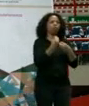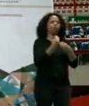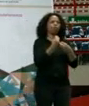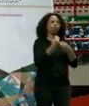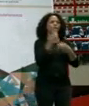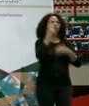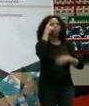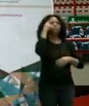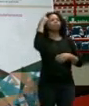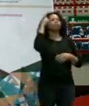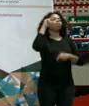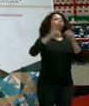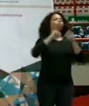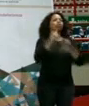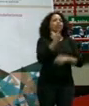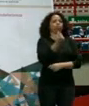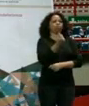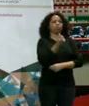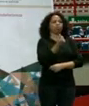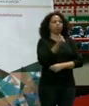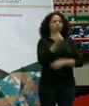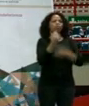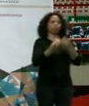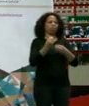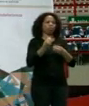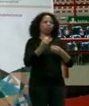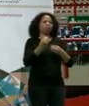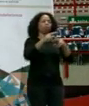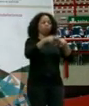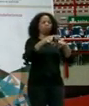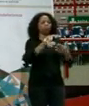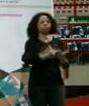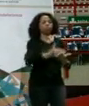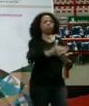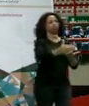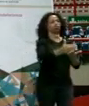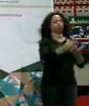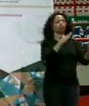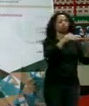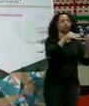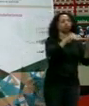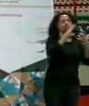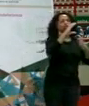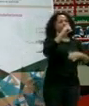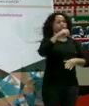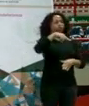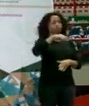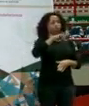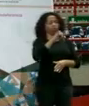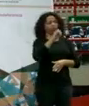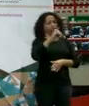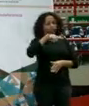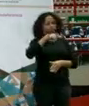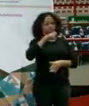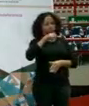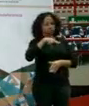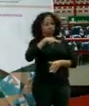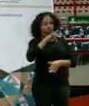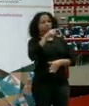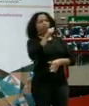bloqueio continental. Ediliano, o que seria então o bloqueio continental? Simples, eu, Napoleão,